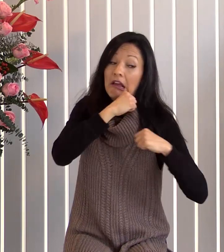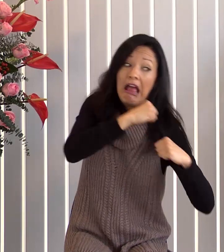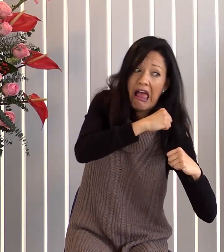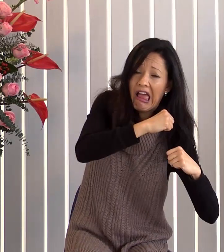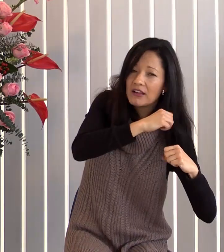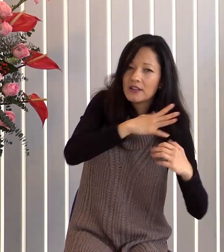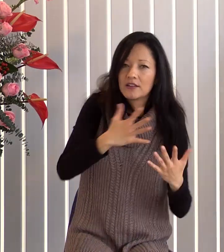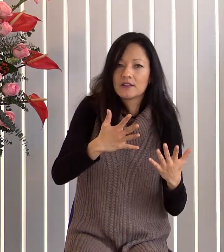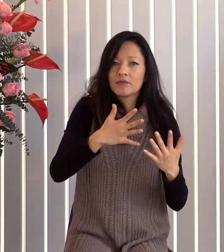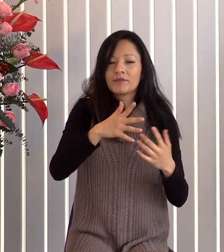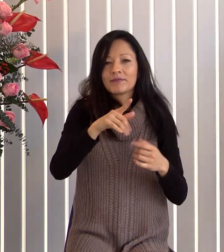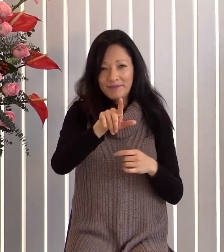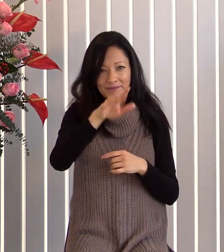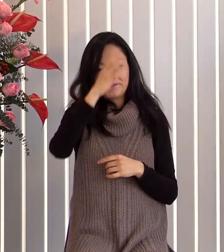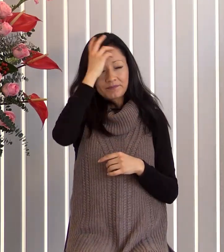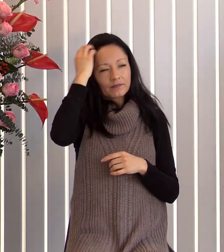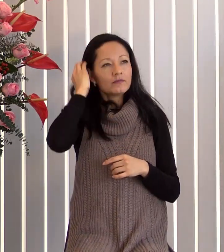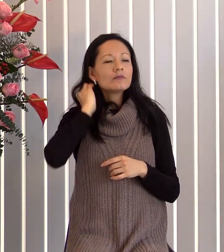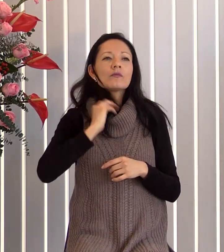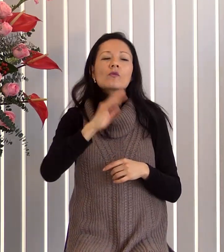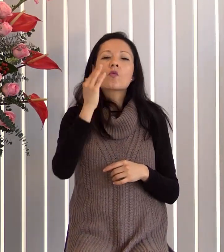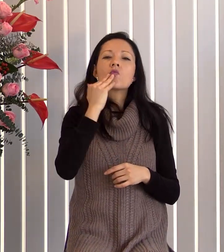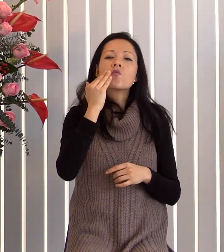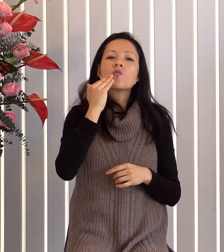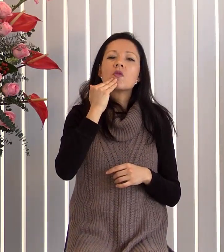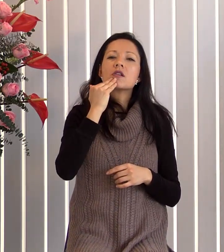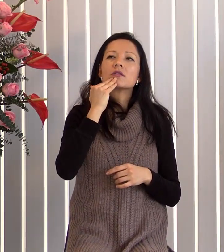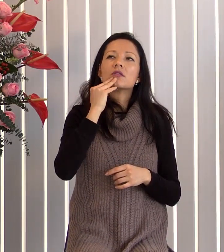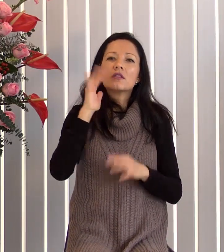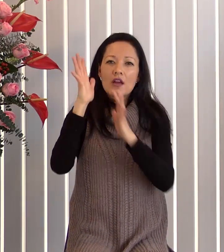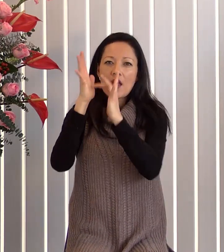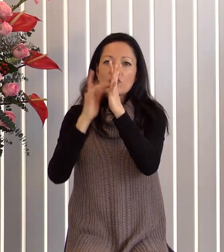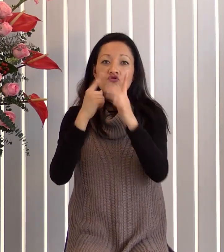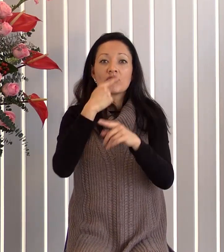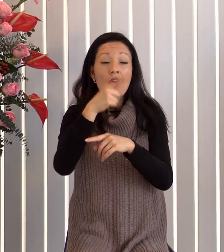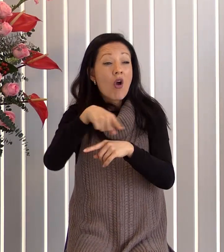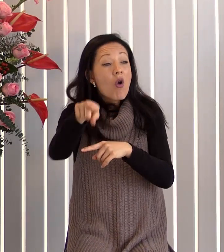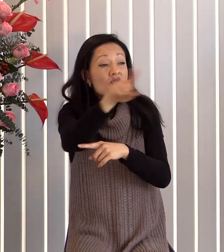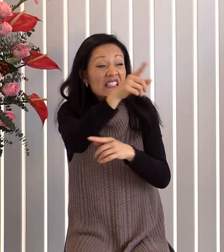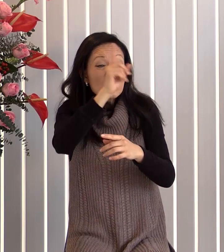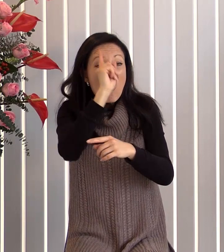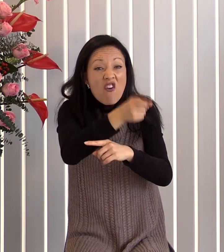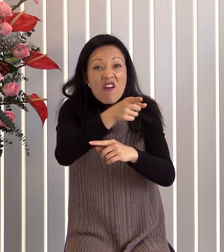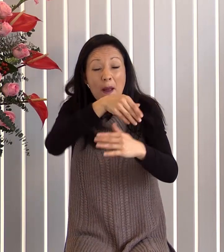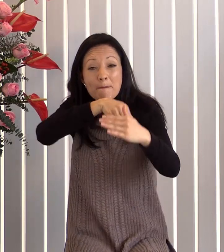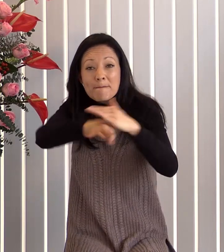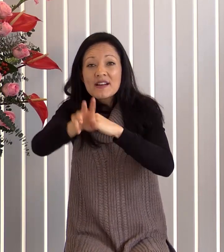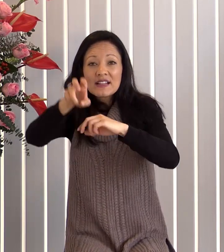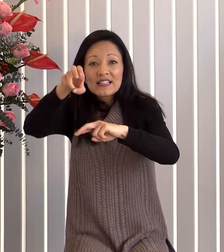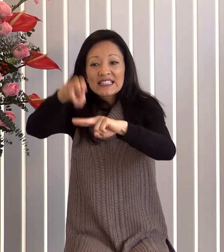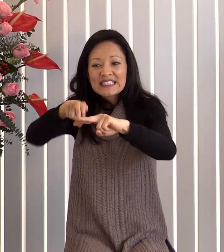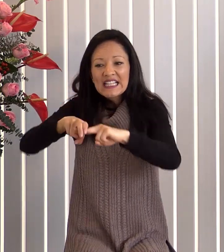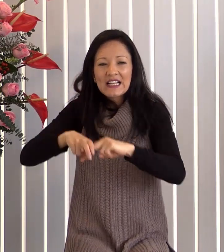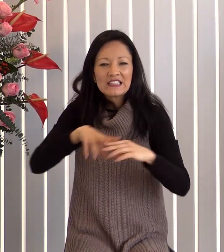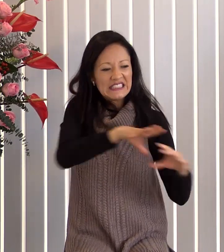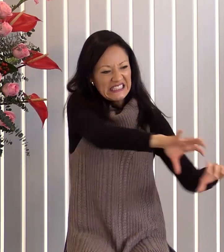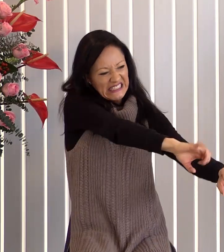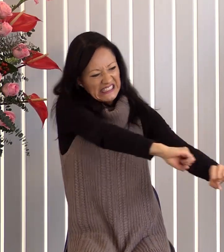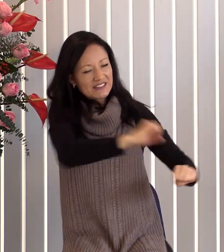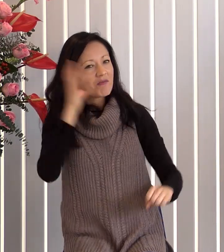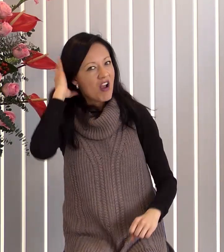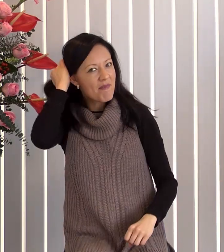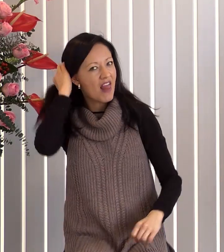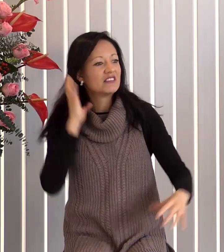¿Se acuerdan cuando el Señor dijo, mire, cuando los metan a ustedes en las sinagogas para dar, ahí dice, cuando los arrastren de